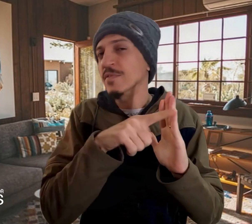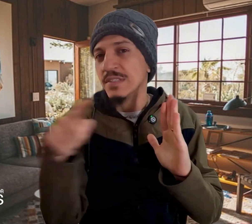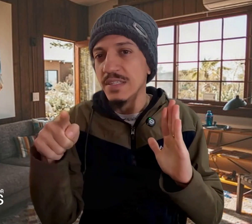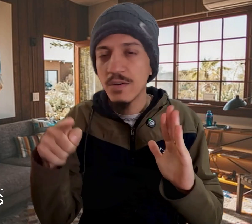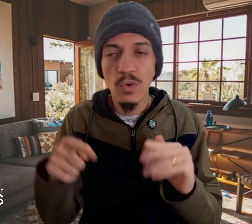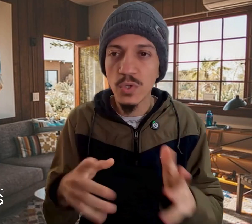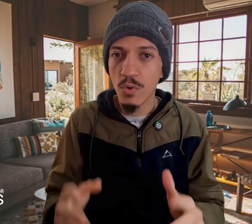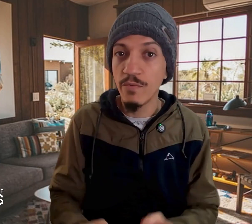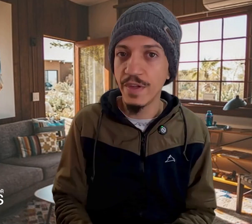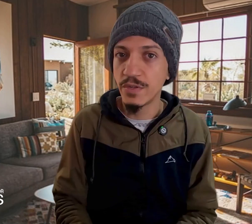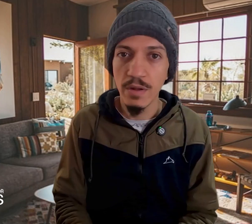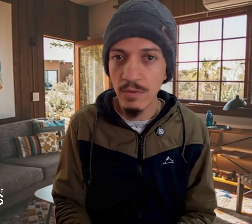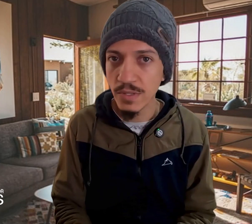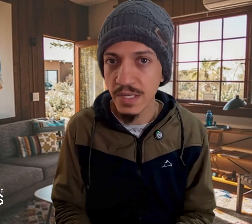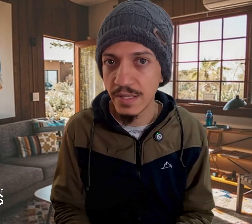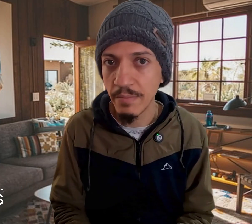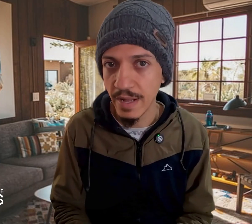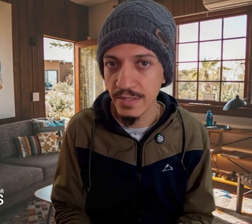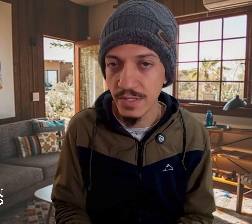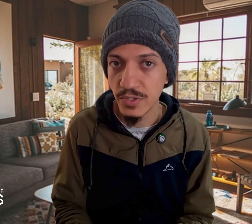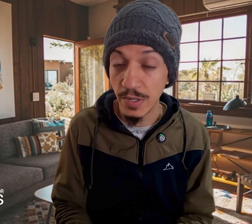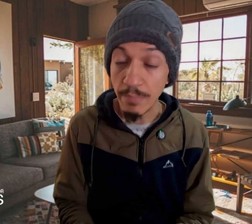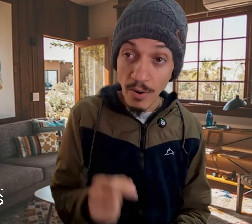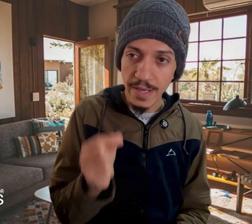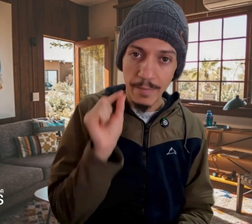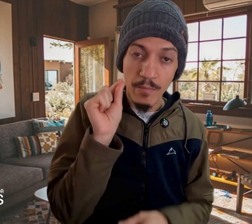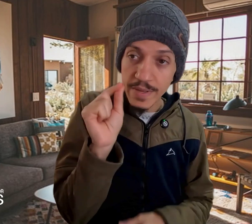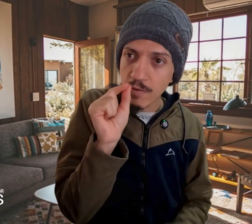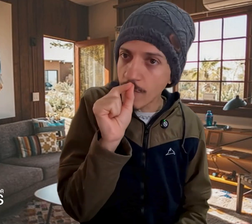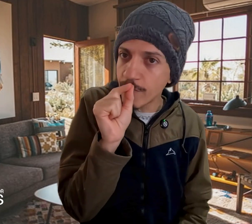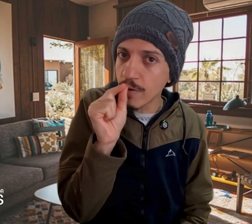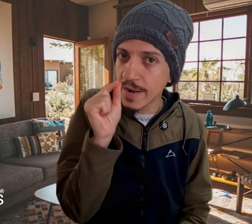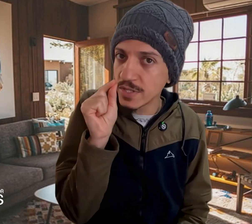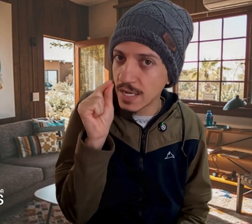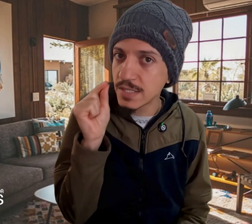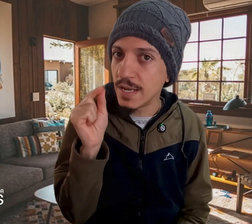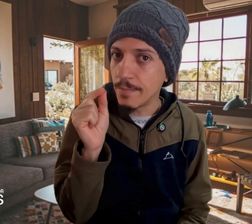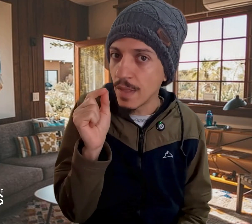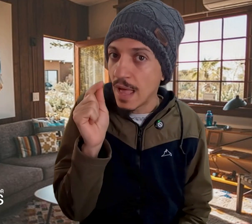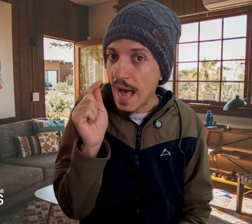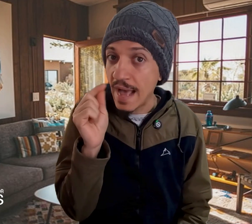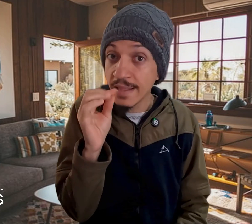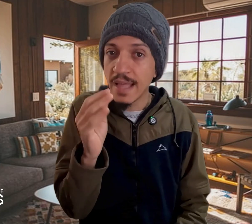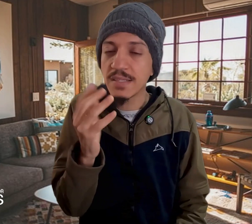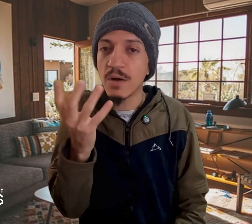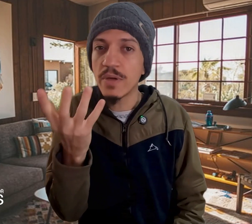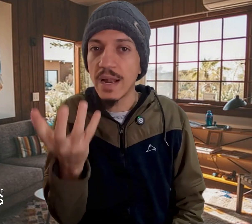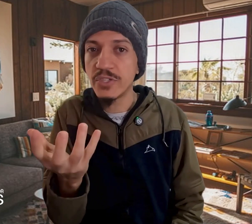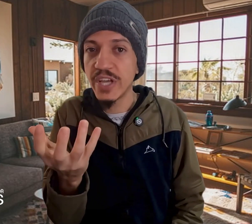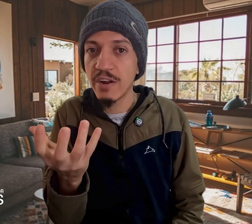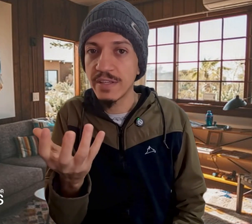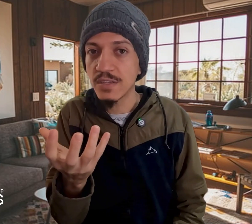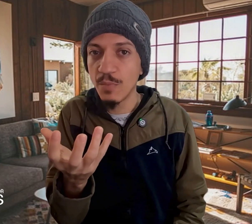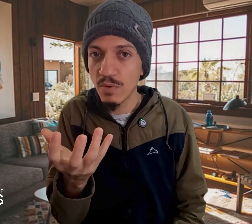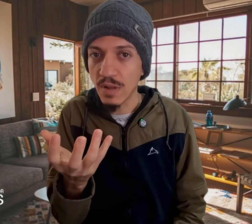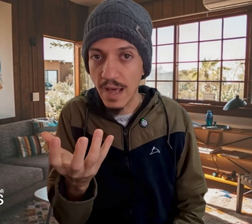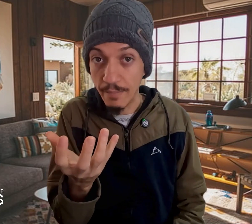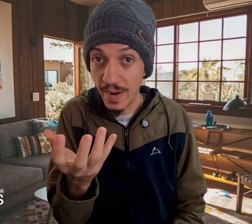E continuou o vídeo. Eu nem consegui terminar de assistir. Por quê? Porque qual foi o grande lance ali? A intenção que ela tinha era uma intenção muito clara,